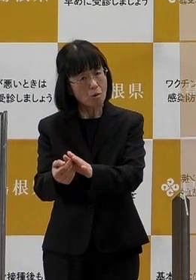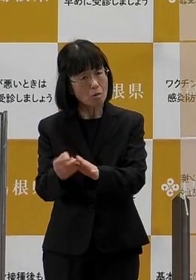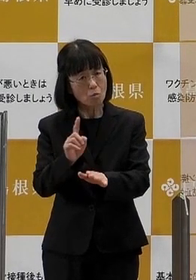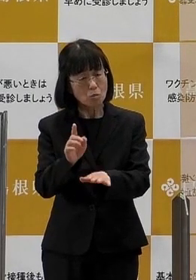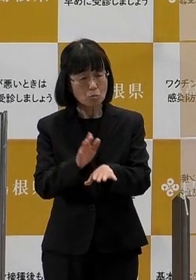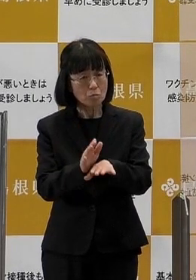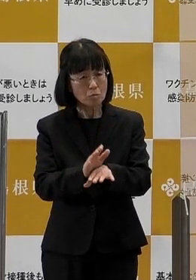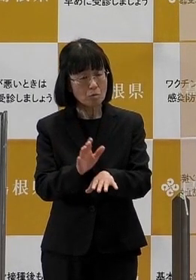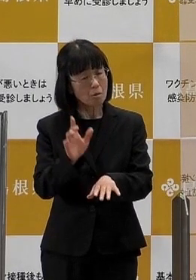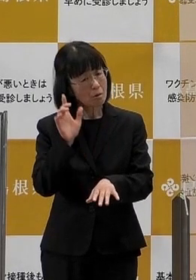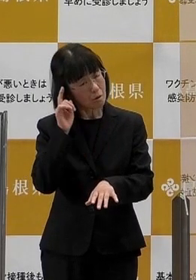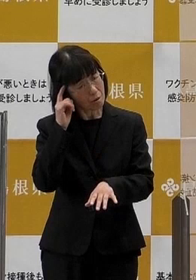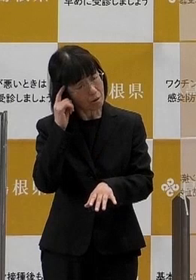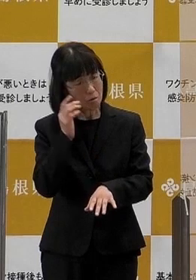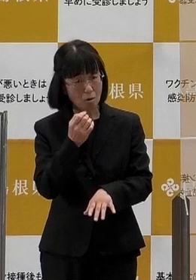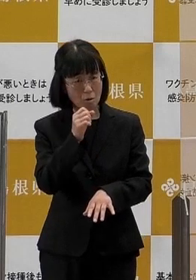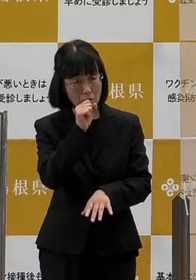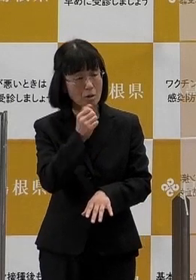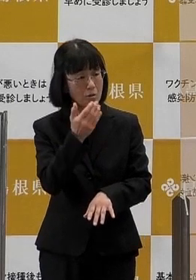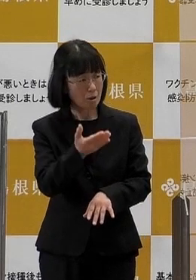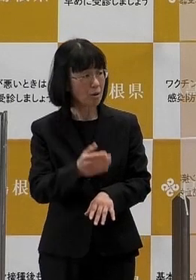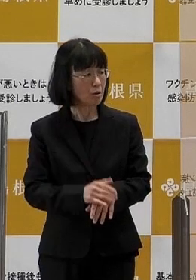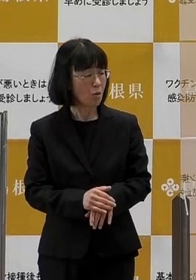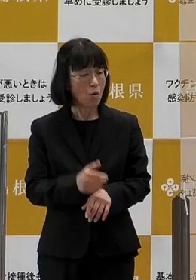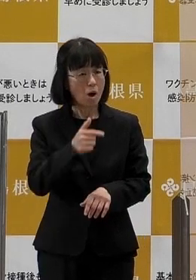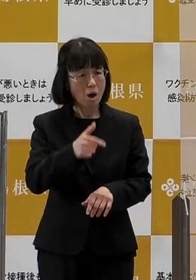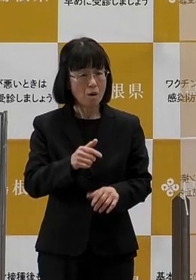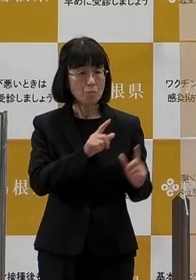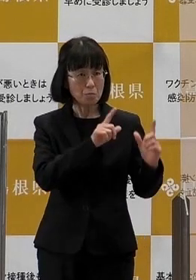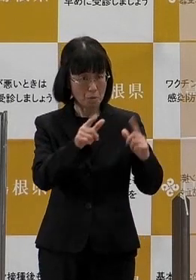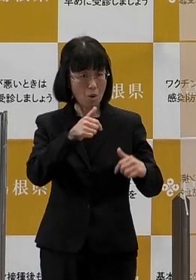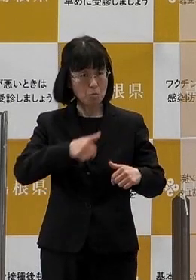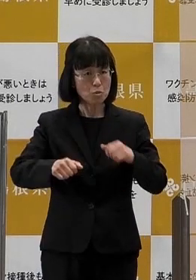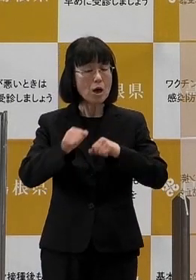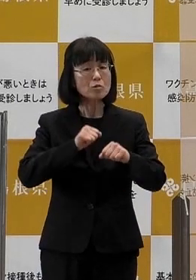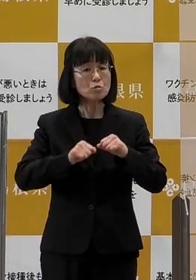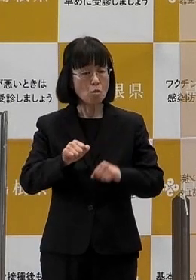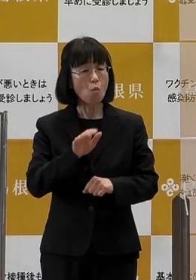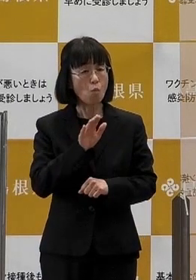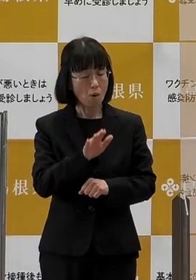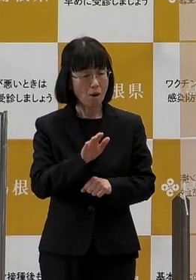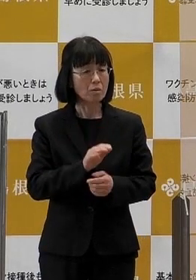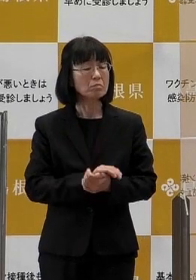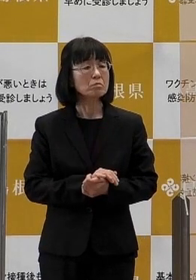ですか。 だから、すみません、部活動は、すみません、